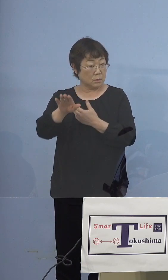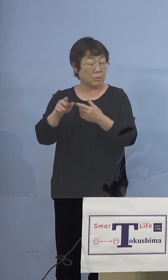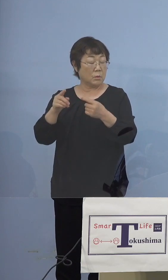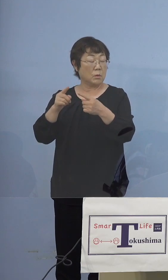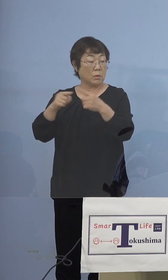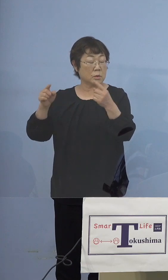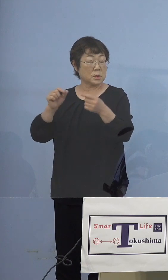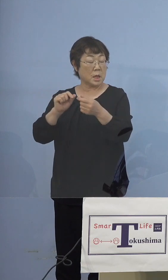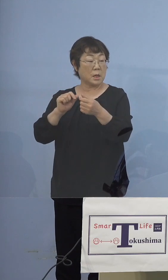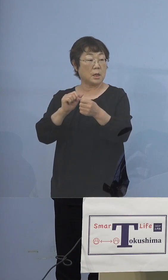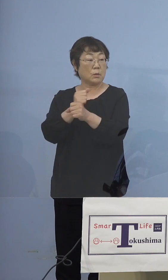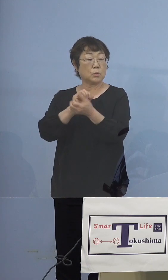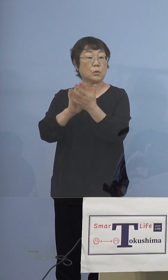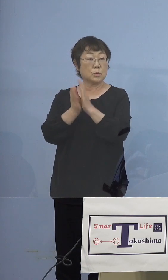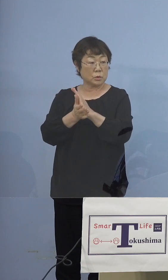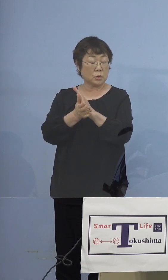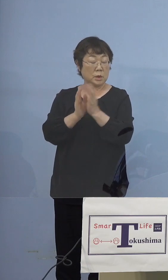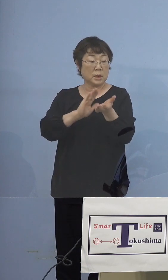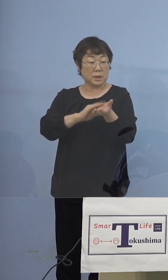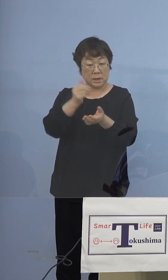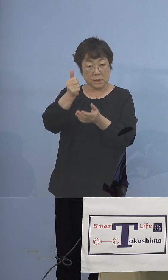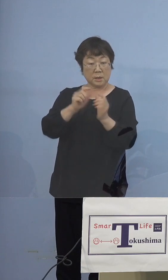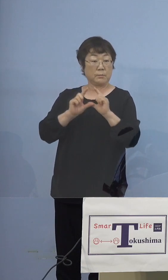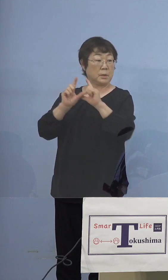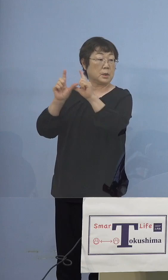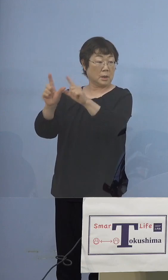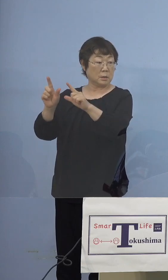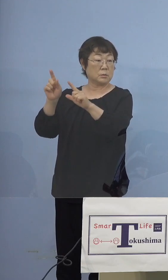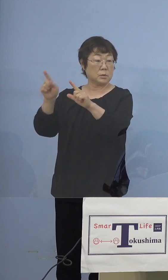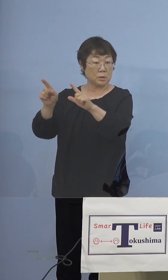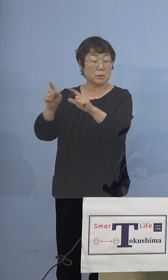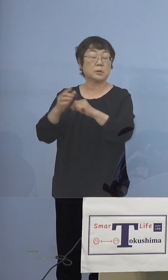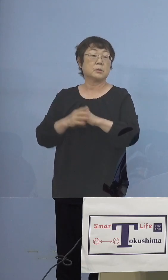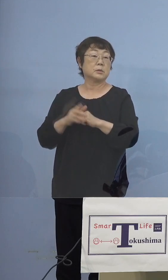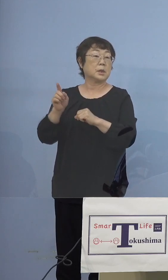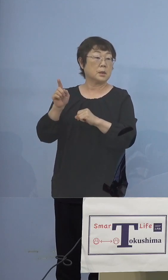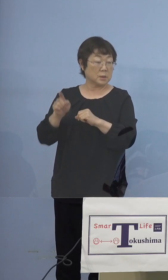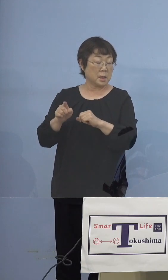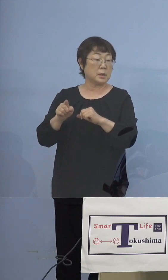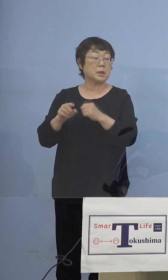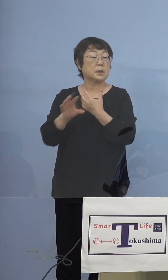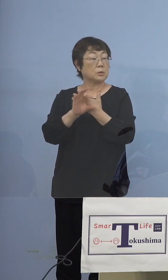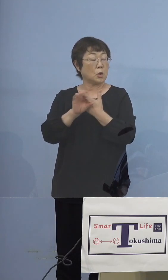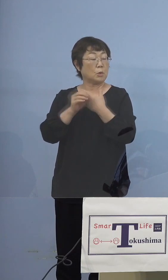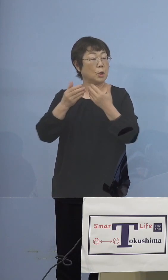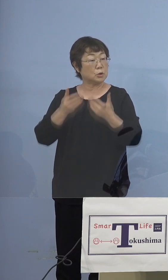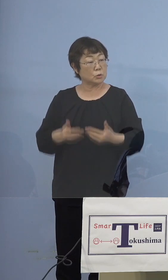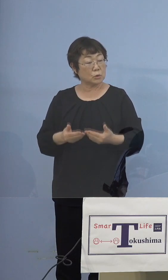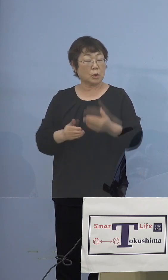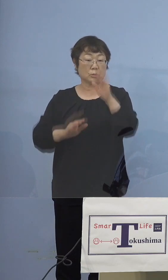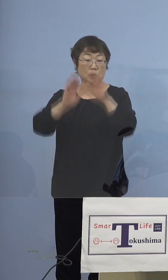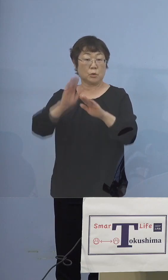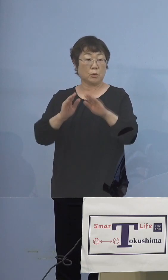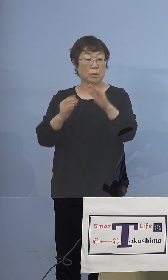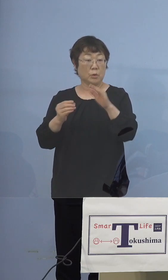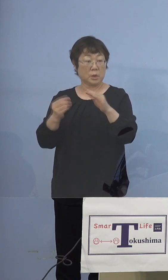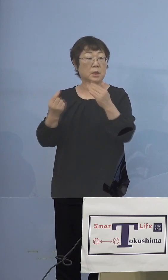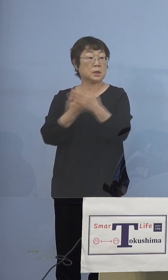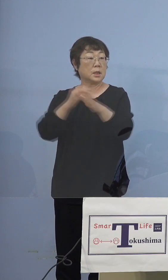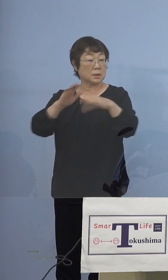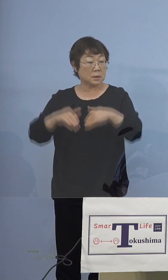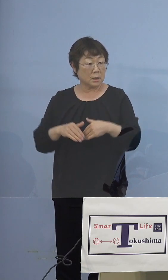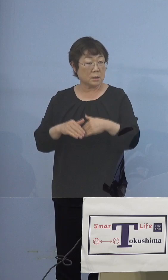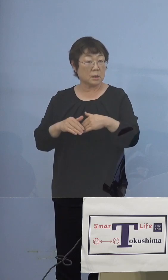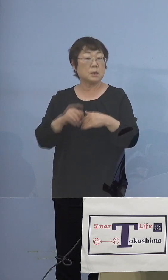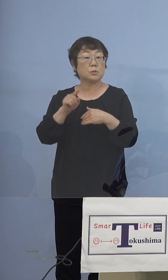に報告をされて、でその結果、それが重篤な例えば状況であったというのが、ワクチン